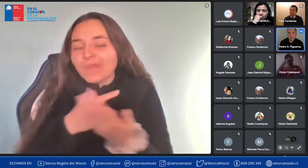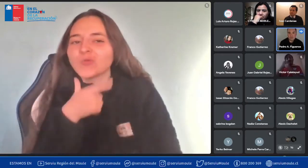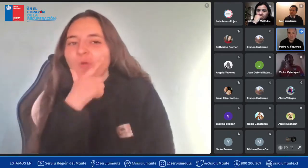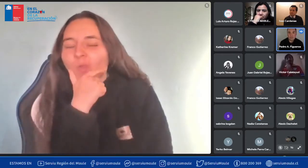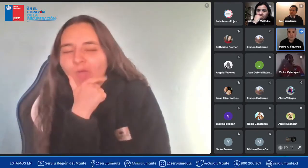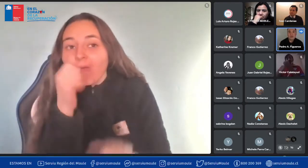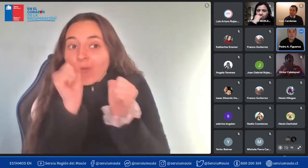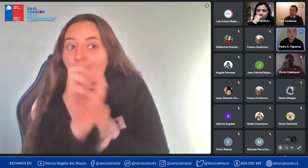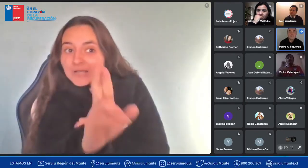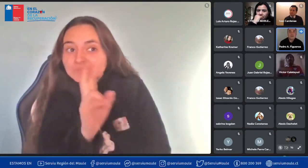es